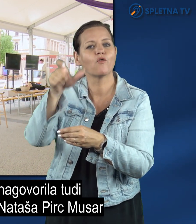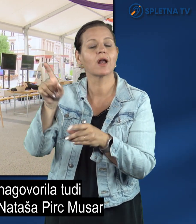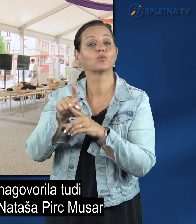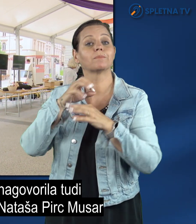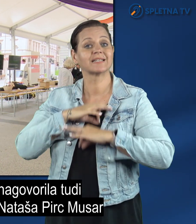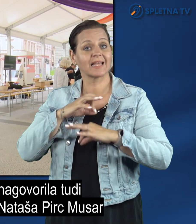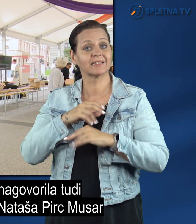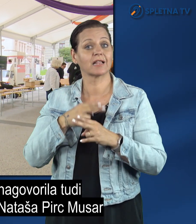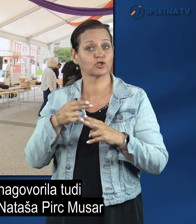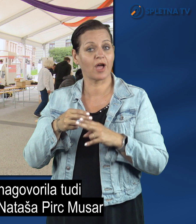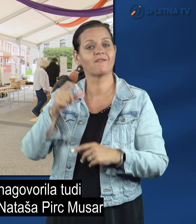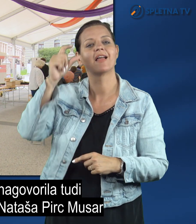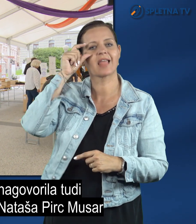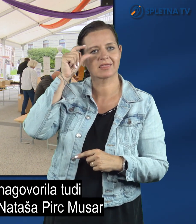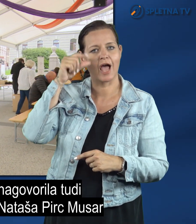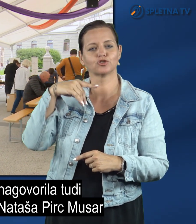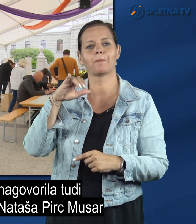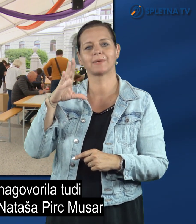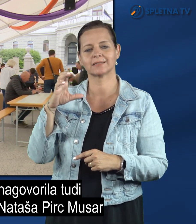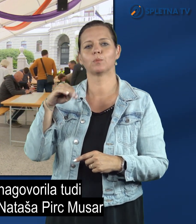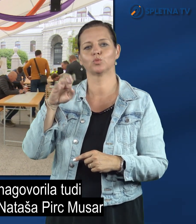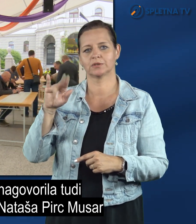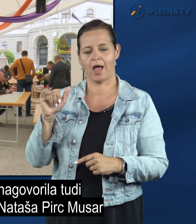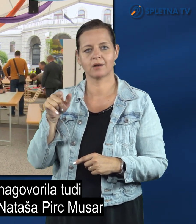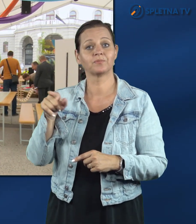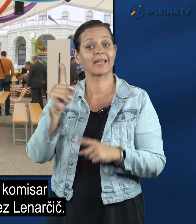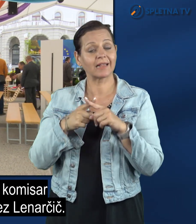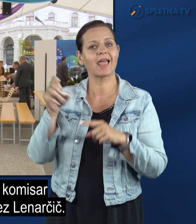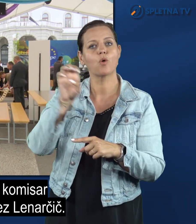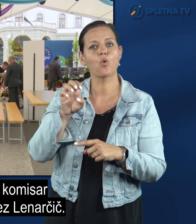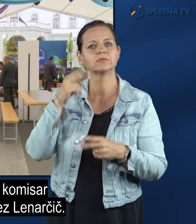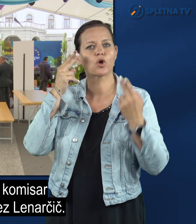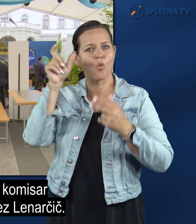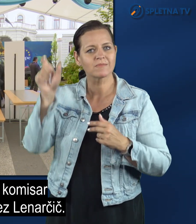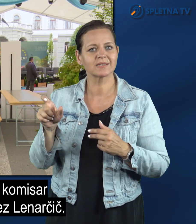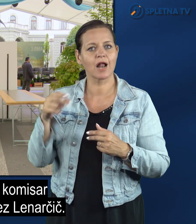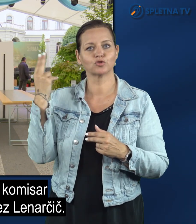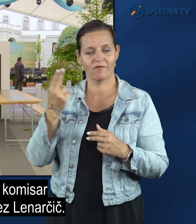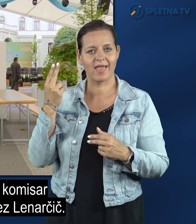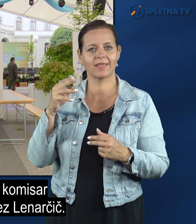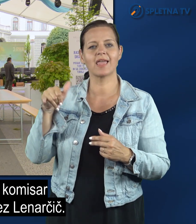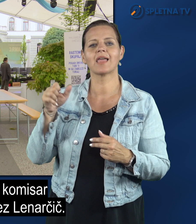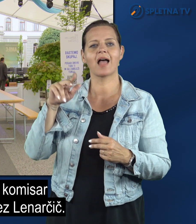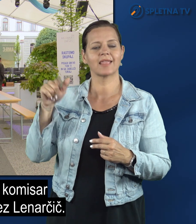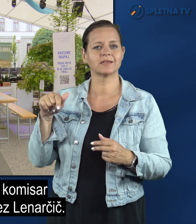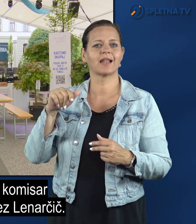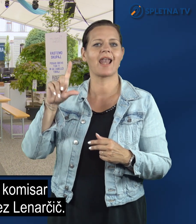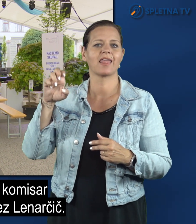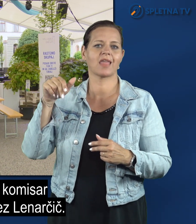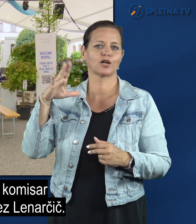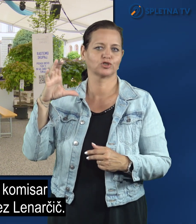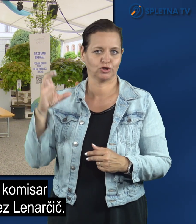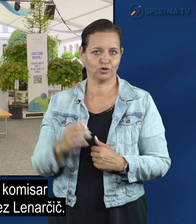prisotne nagovorila tudi predsednica države Nataša Pirc Musar in evropski komisar Slovenije Janez